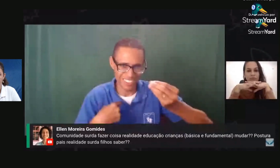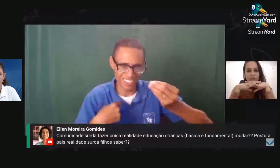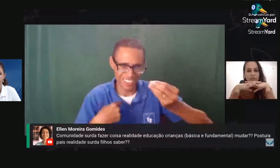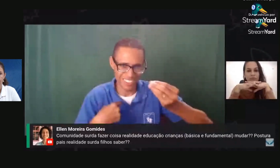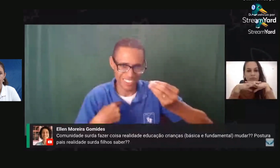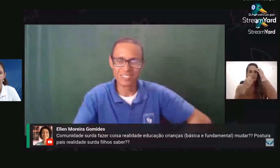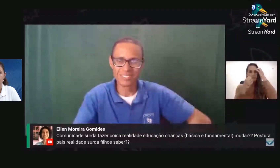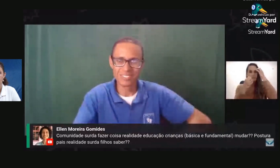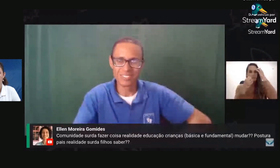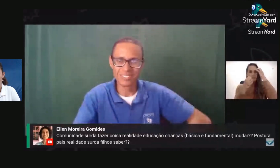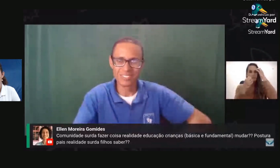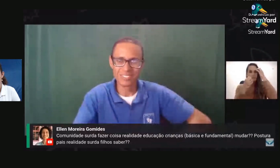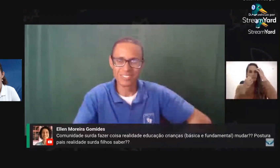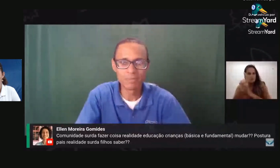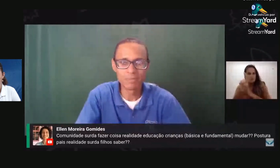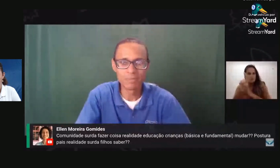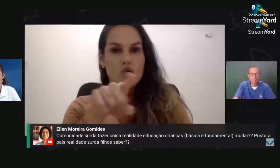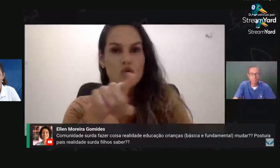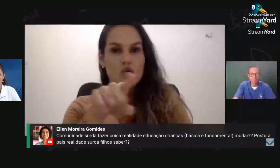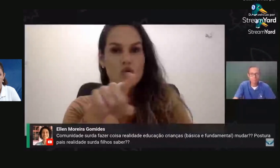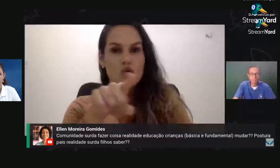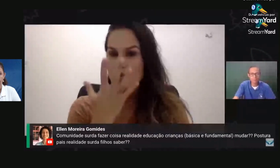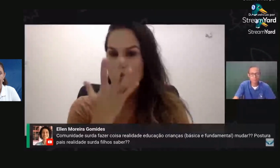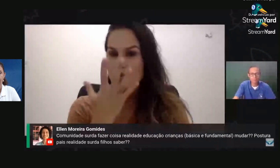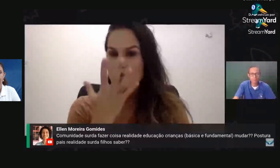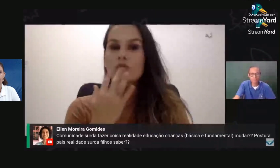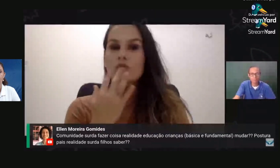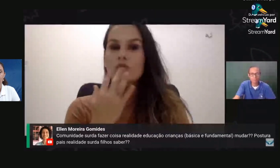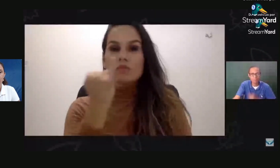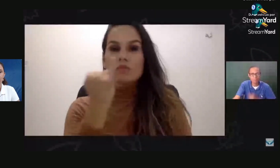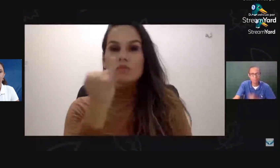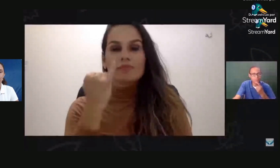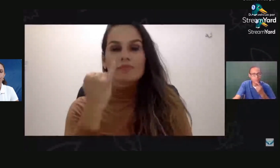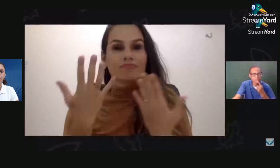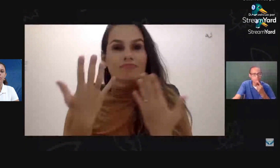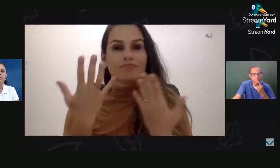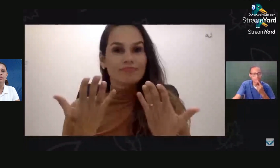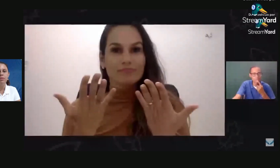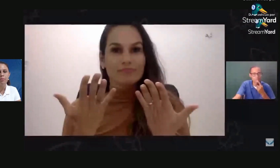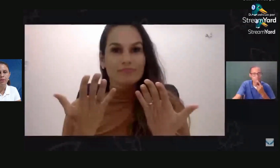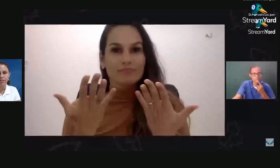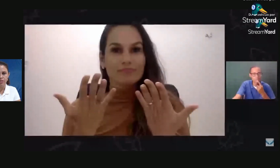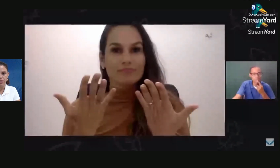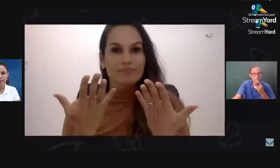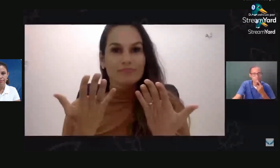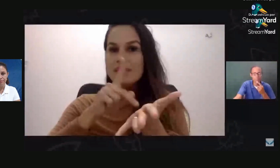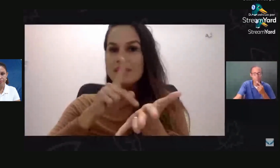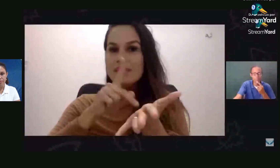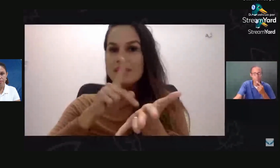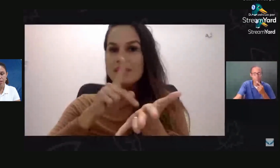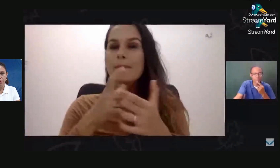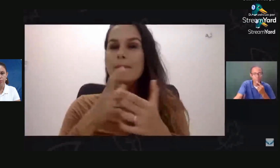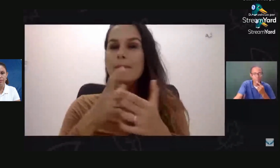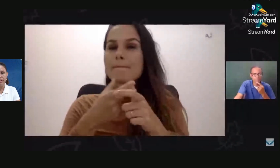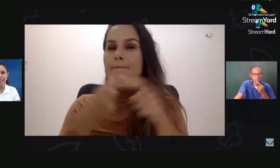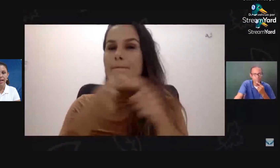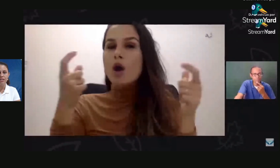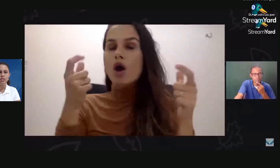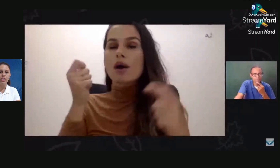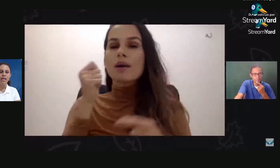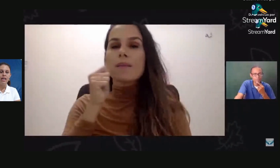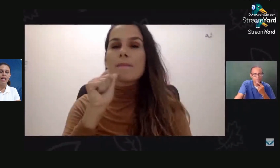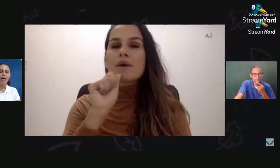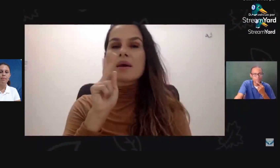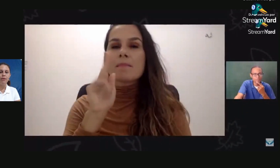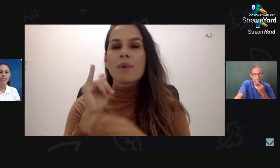hoje, Vanessa? Você pode fazer um resumo sobre isso. Ah, que ótimo, ótima pergunta. Isso é muito importante, né? Bom, na